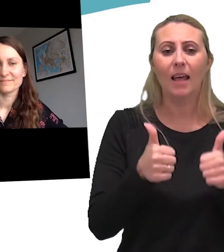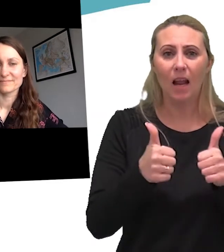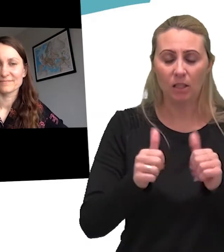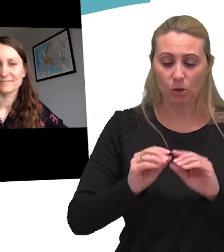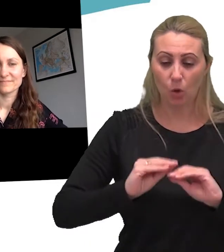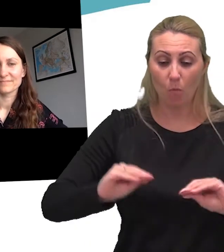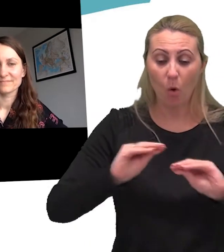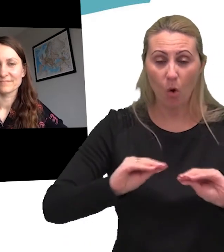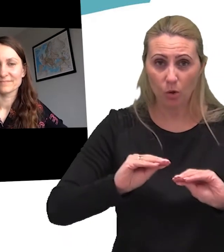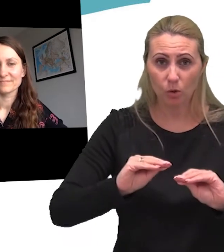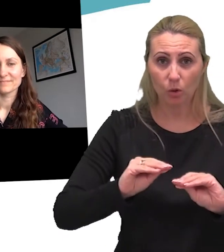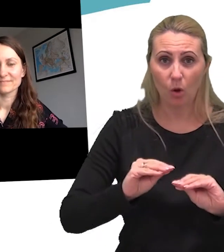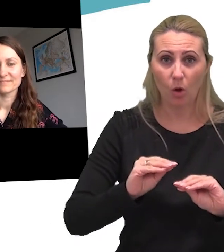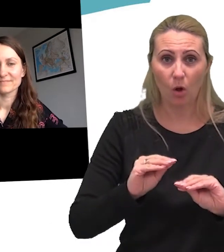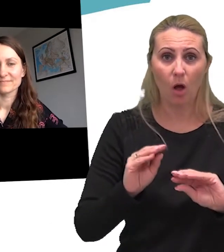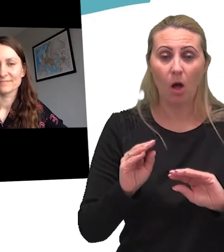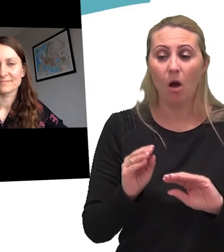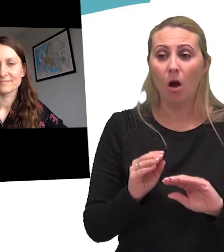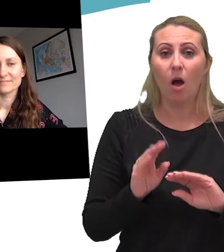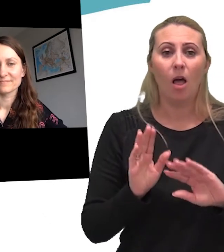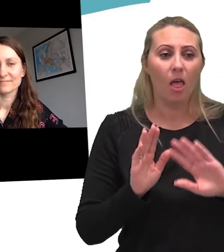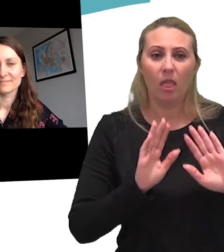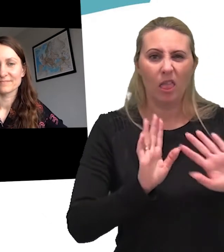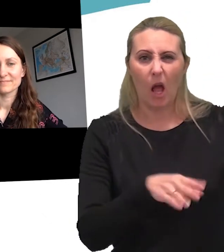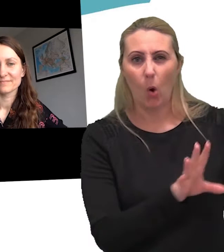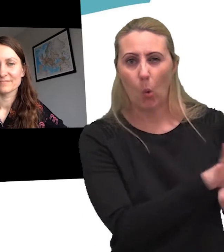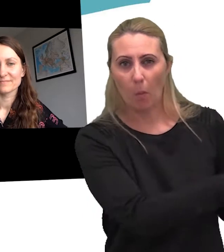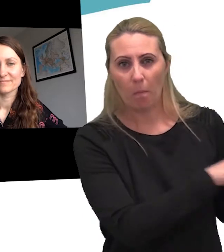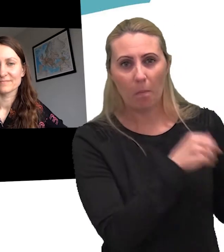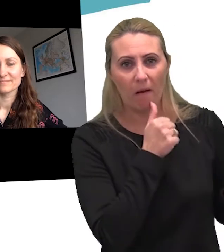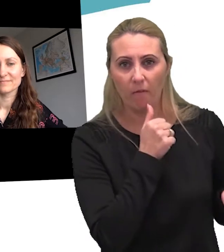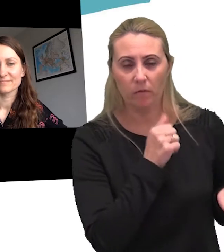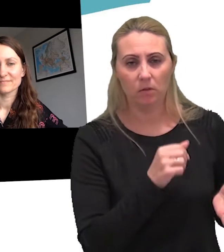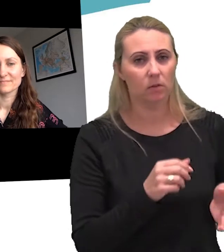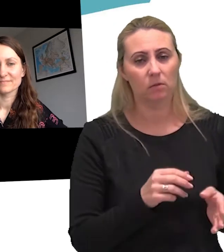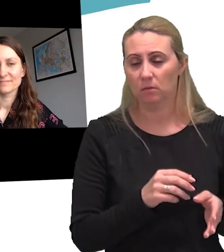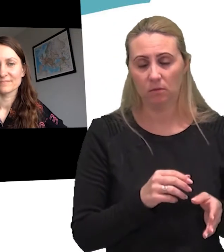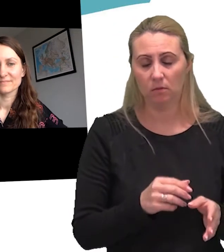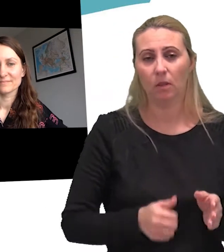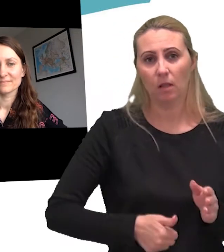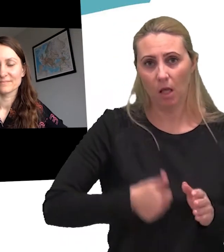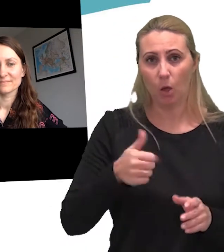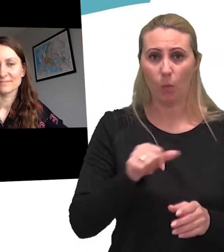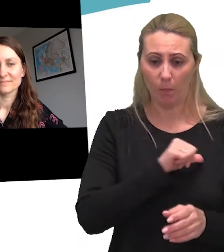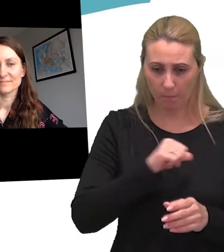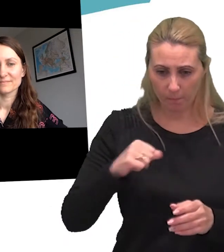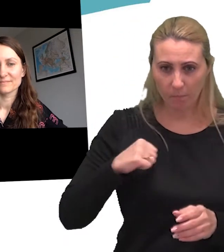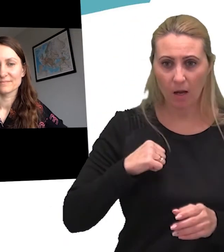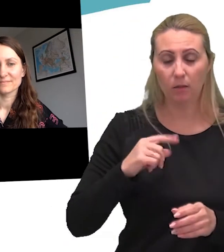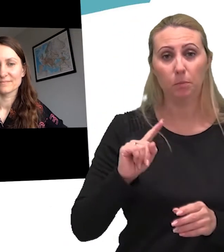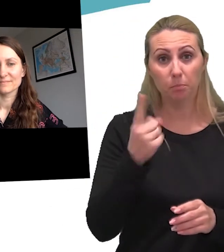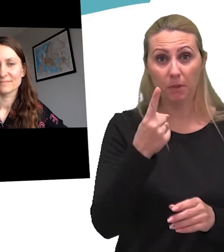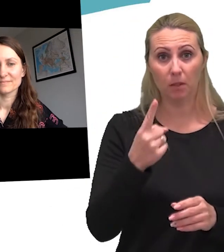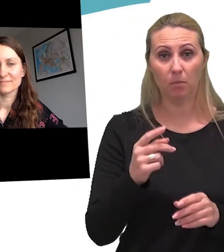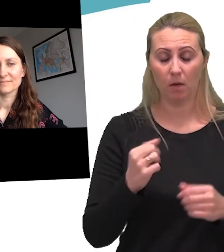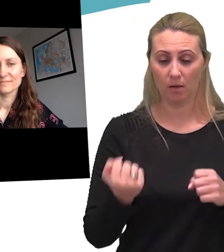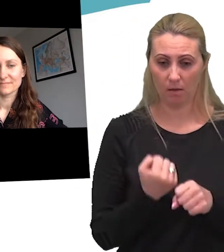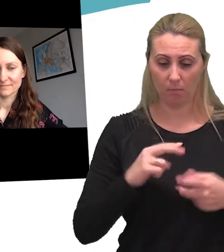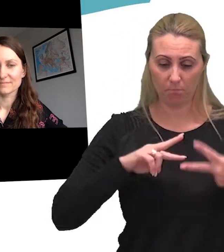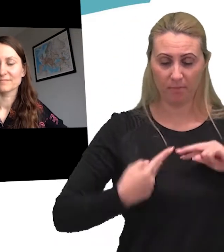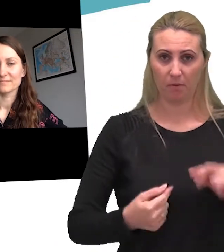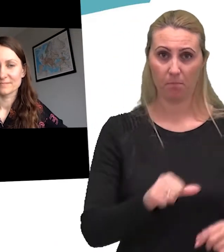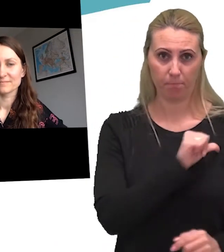mokytojo už pavyzdį negali būti ir jeigu mes norim keisti savo vaikų mitybą, tai pirmiausia turim keistis